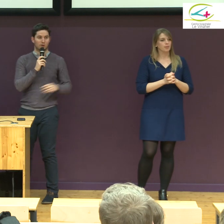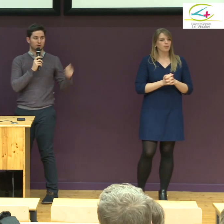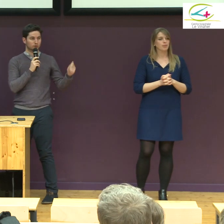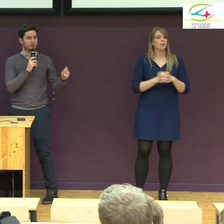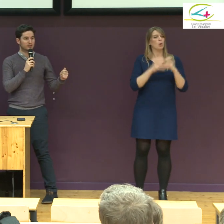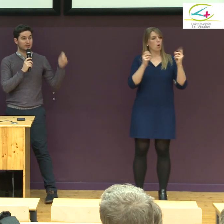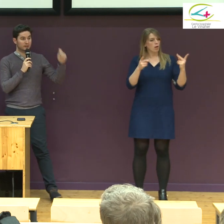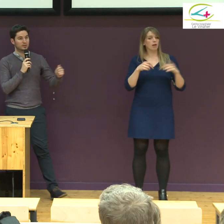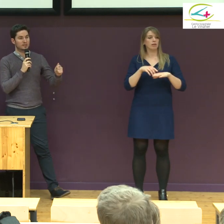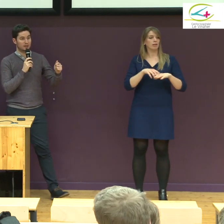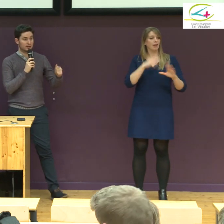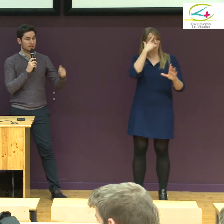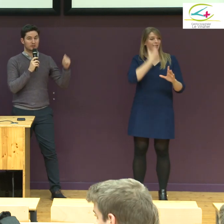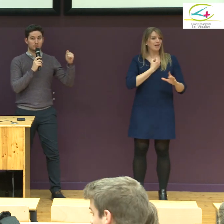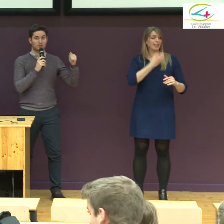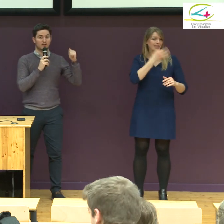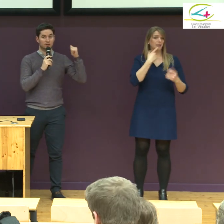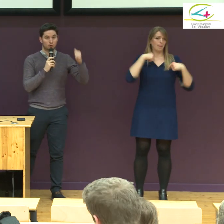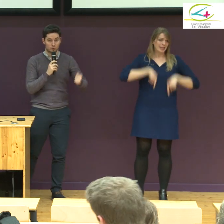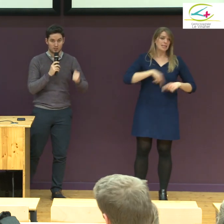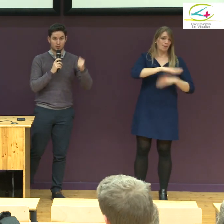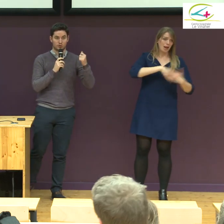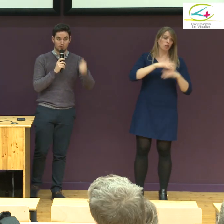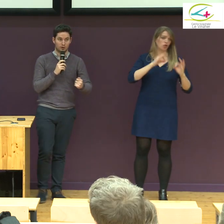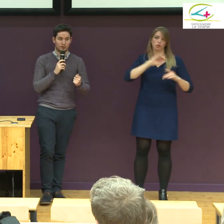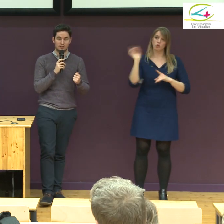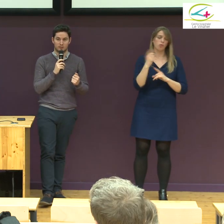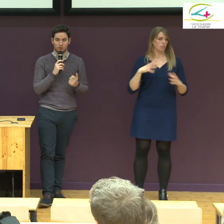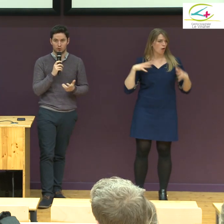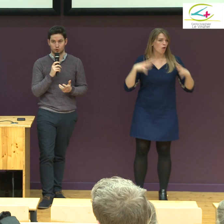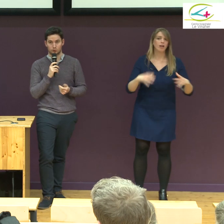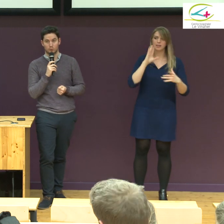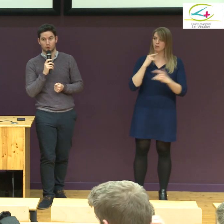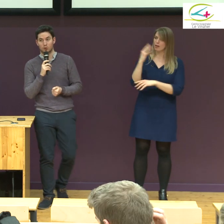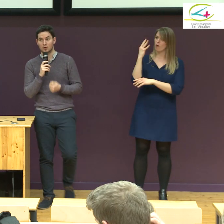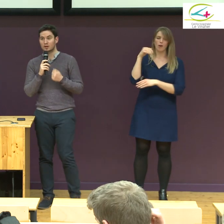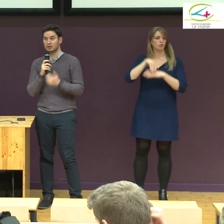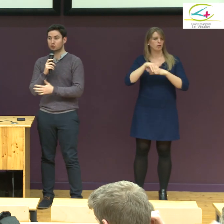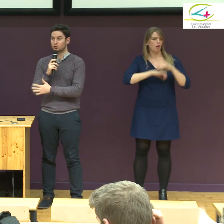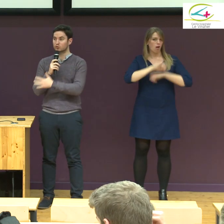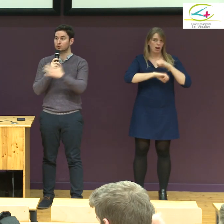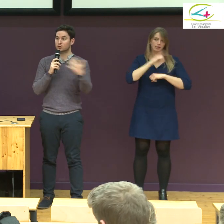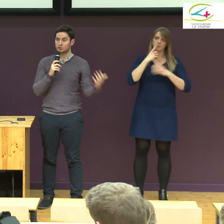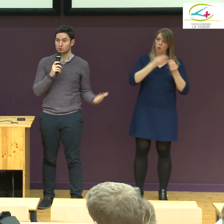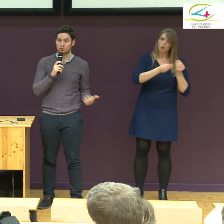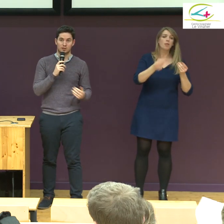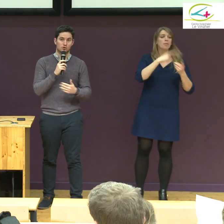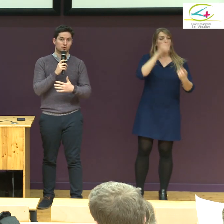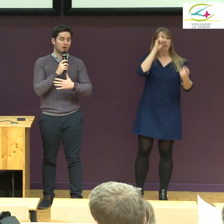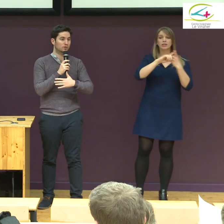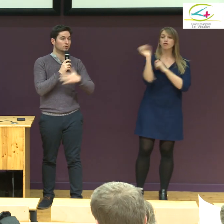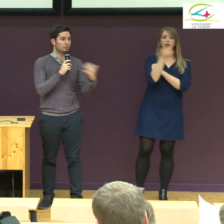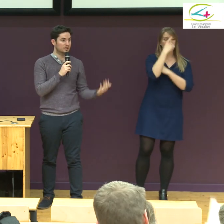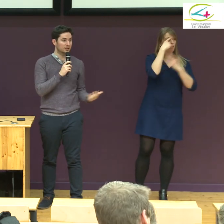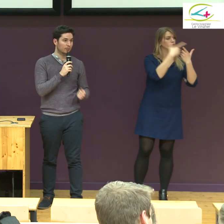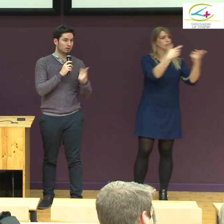Encore une fois, la prévention du suicide est interministérielle, c'est effectivement un travail de force et c'est pour ça qu'on a organisé cette conférence aujourd'hui, pour que, quelles que soient vos horizons, quel que